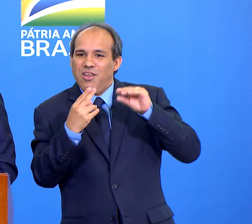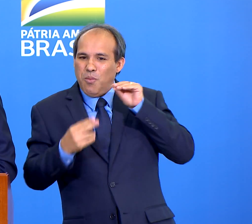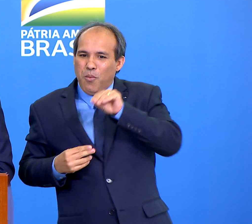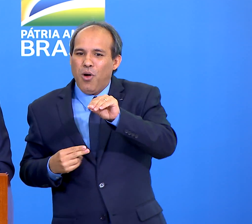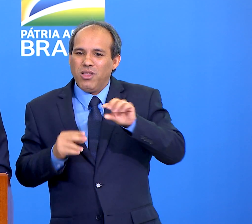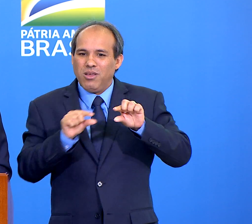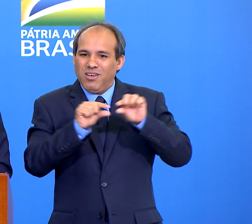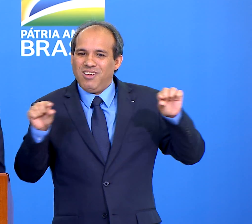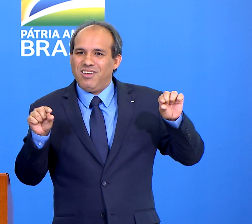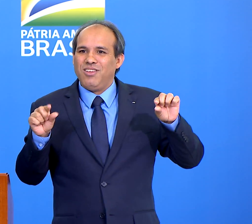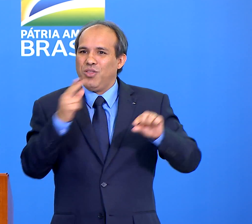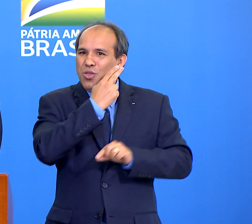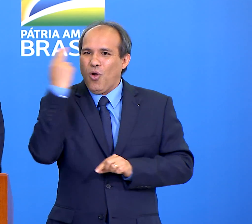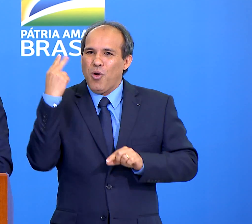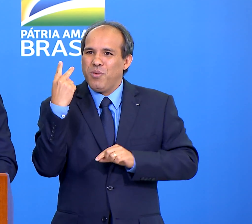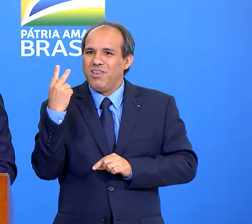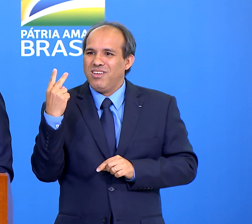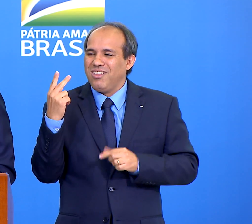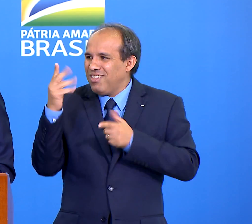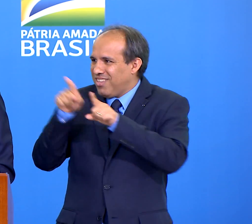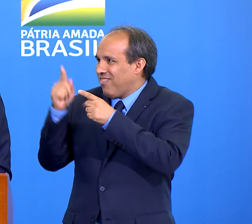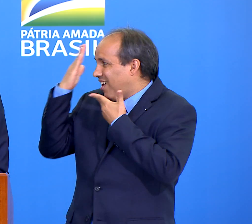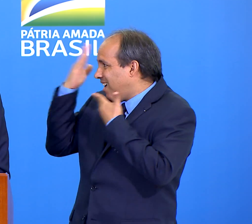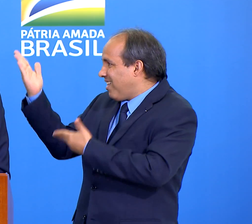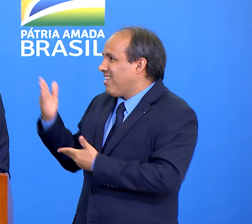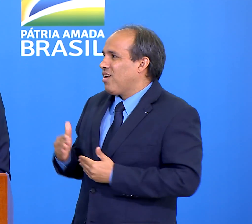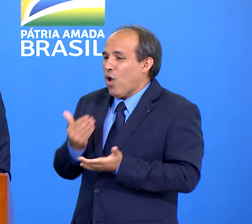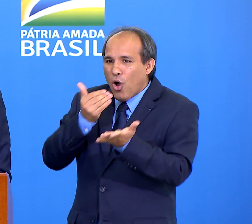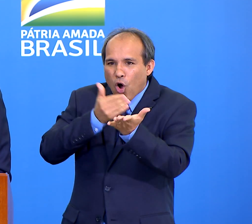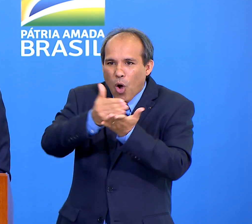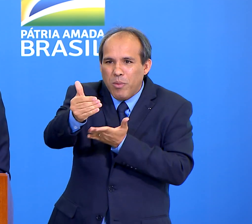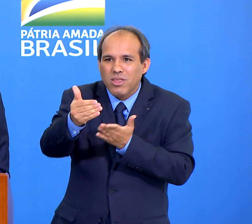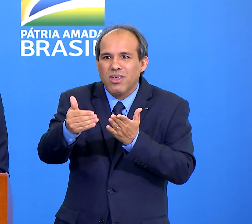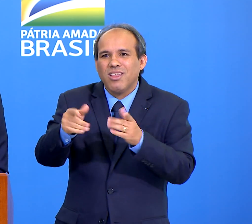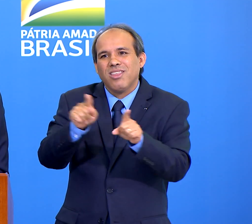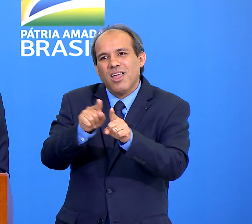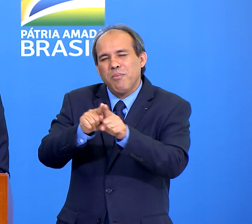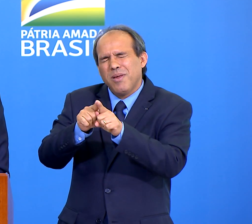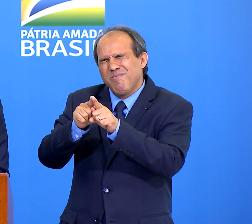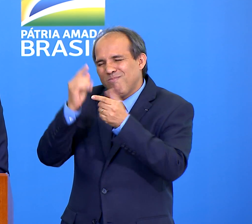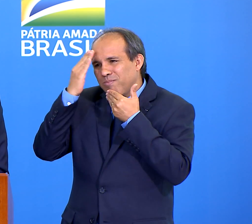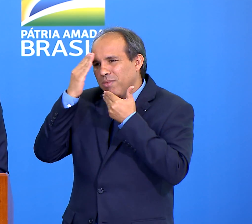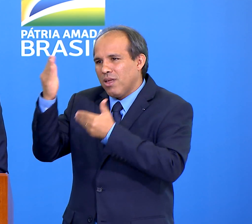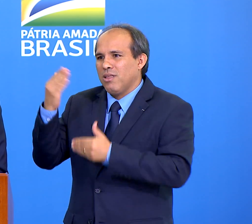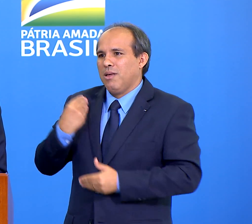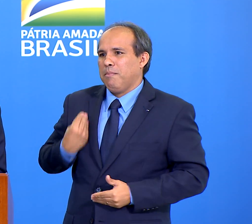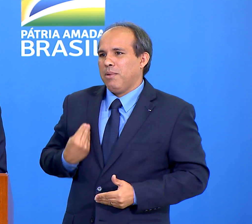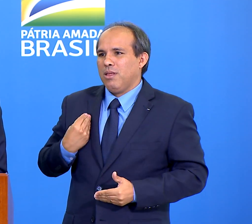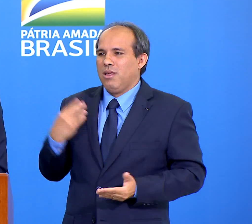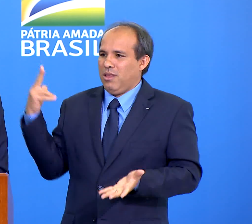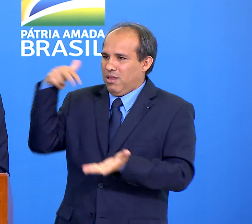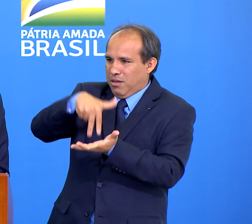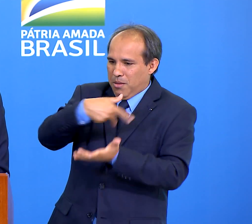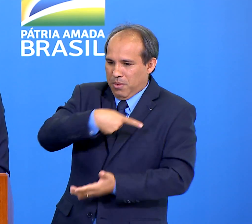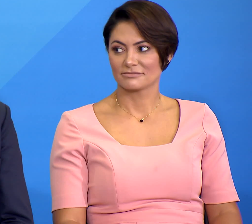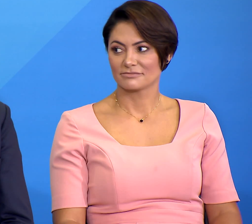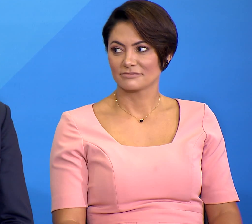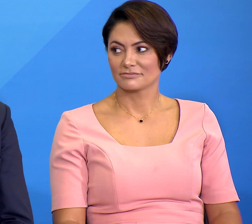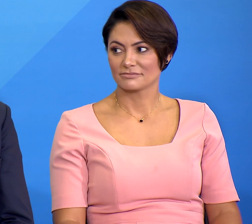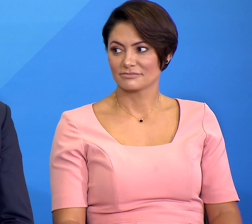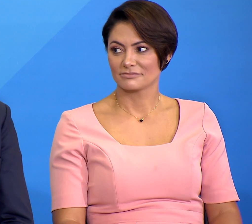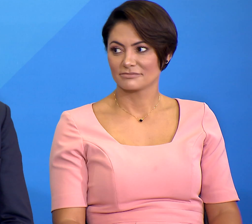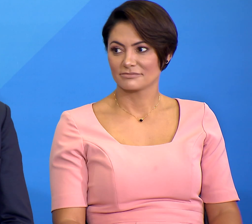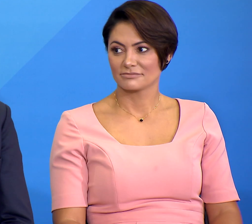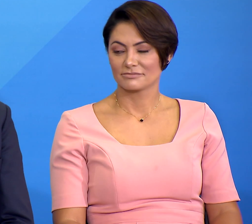eu agradeço muito também eu comecei vou começar do final mas eu agradeço a presença do presidente da república de novo